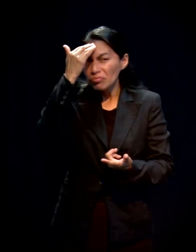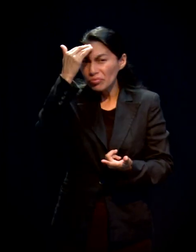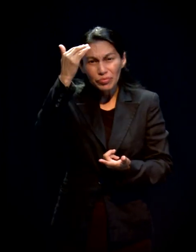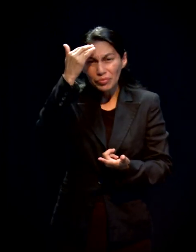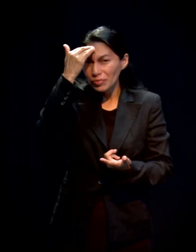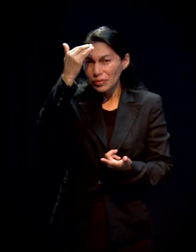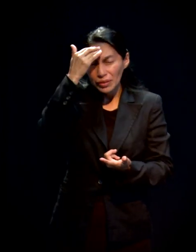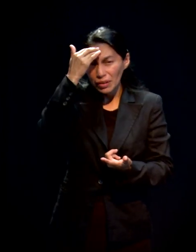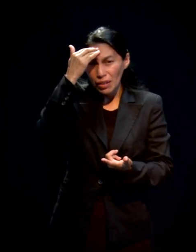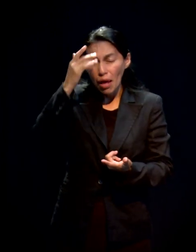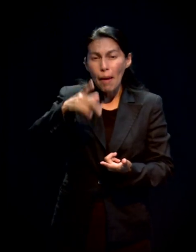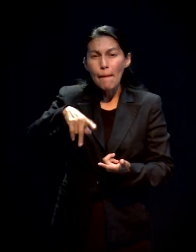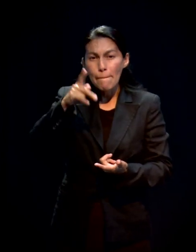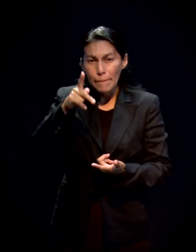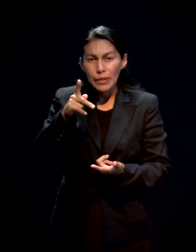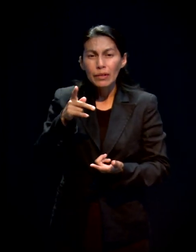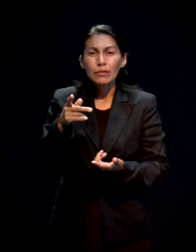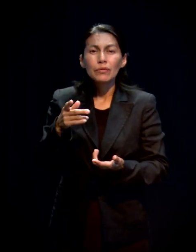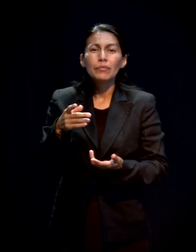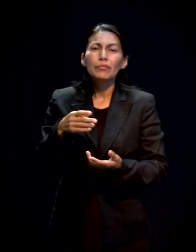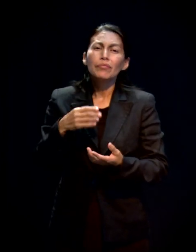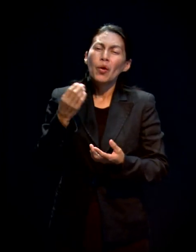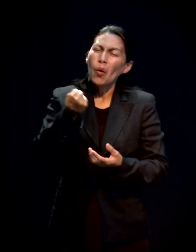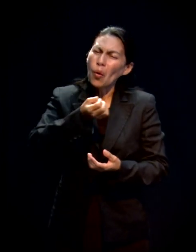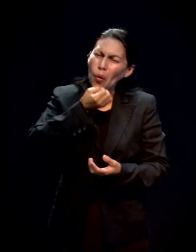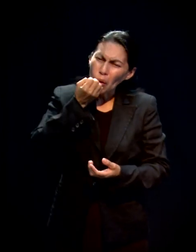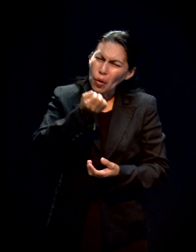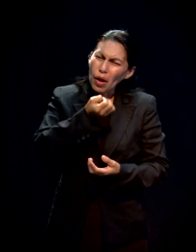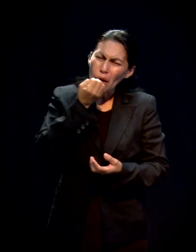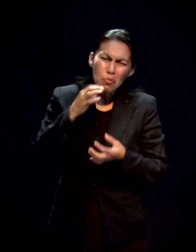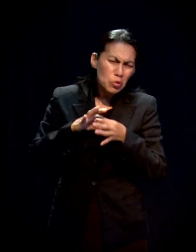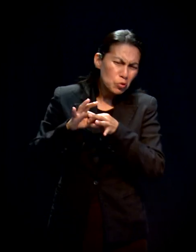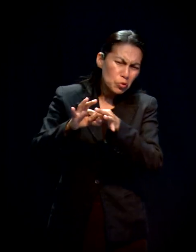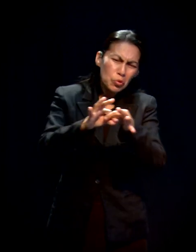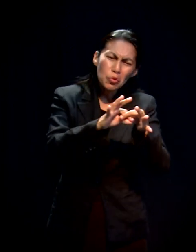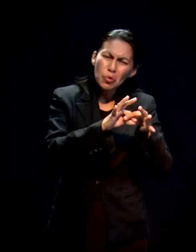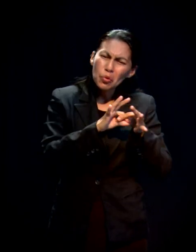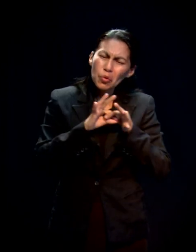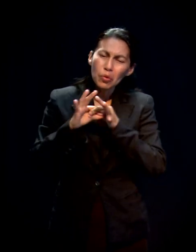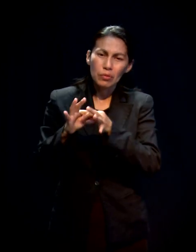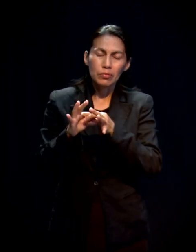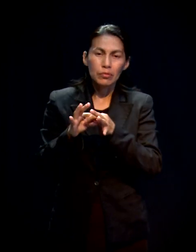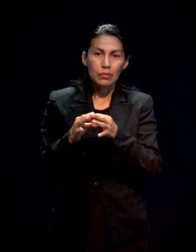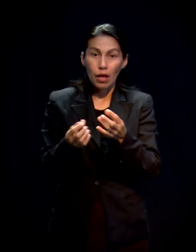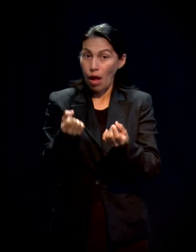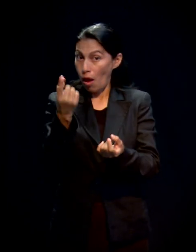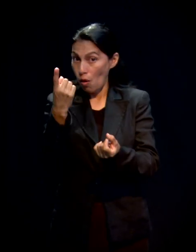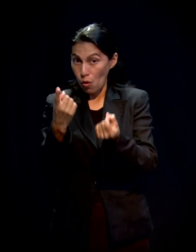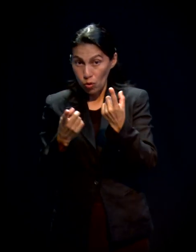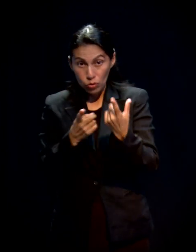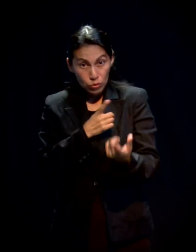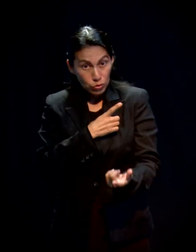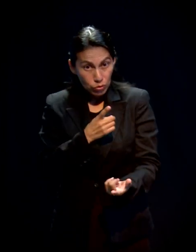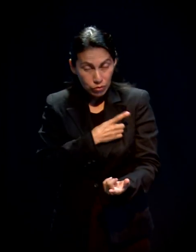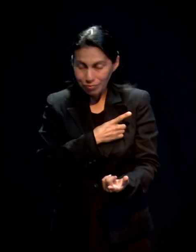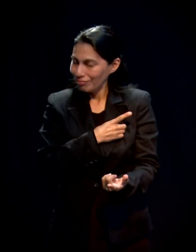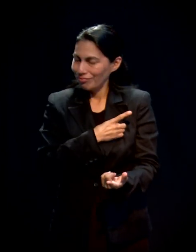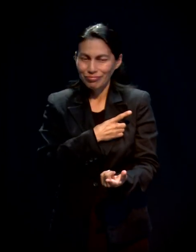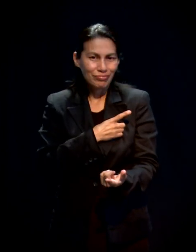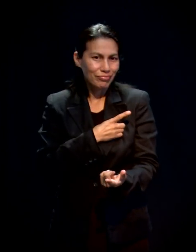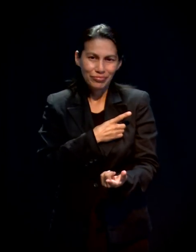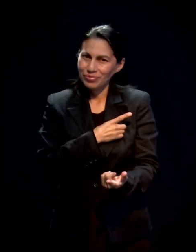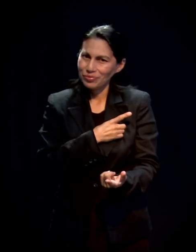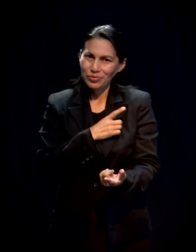nos amamos y oramos los unos por los otros no nadie se quede solitario